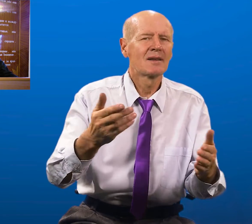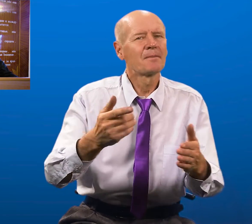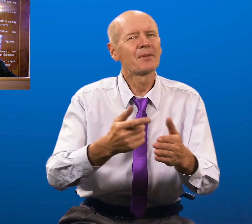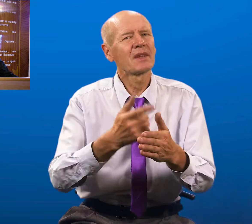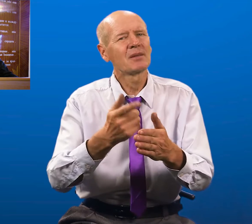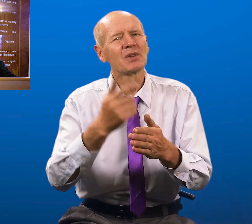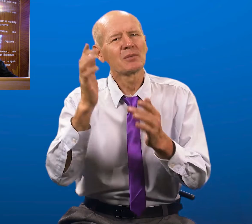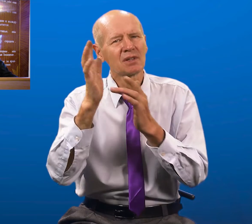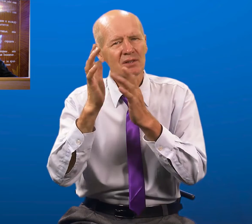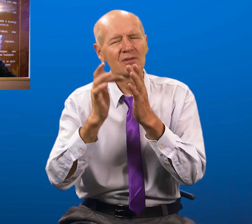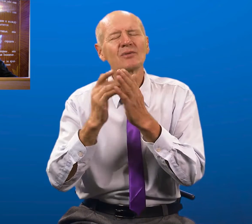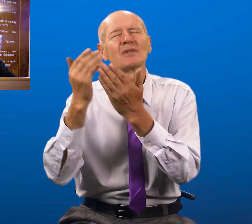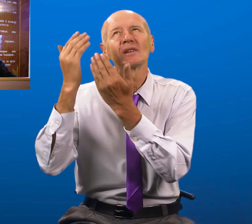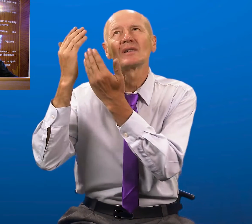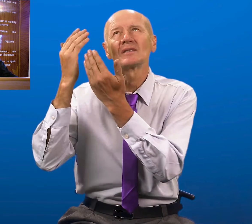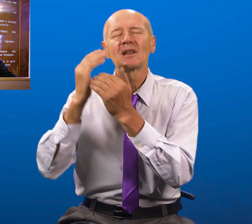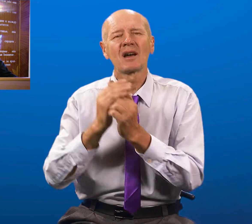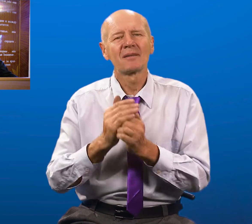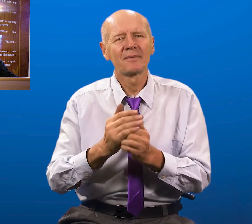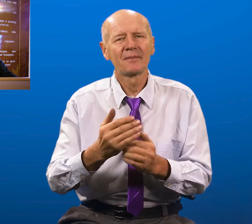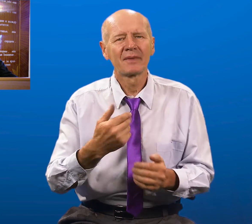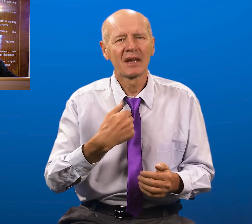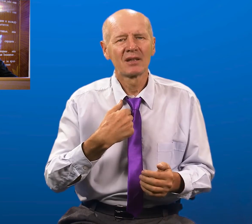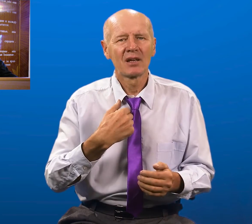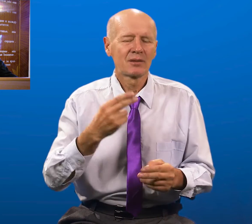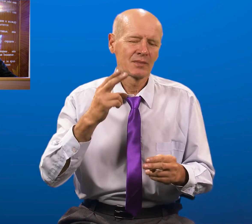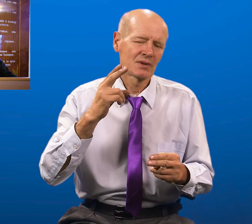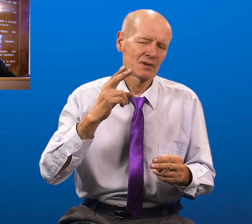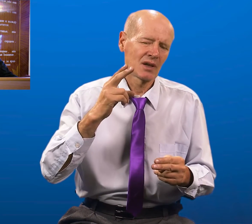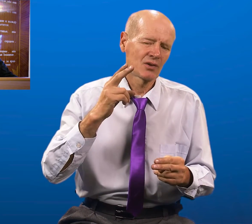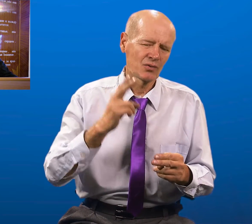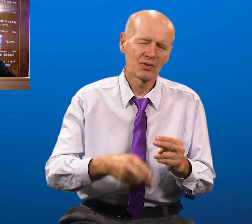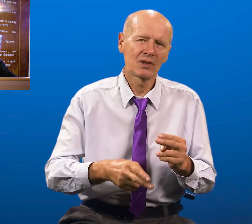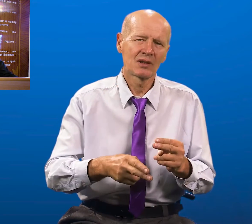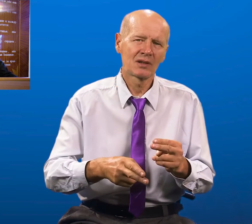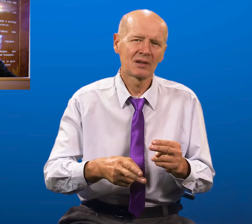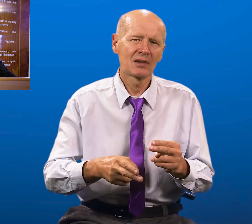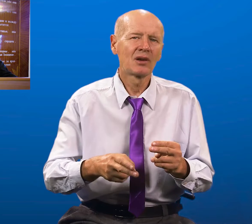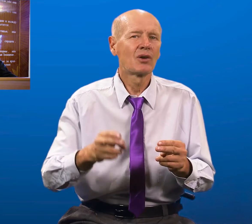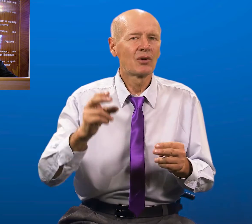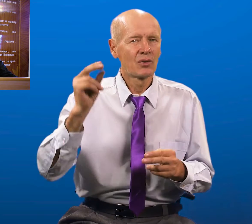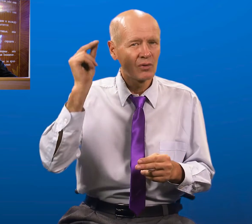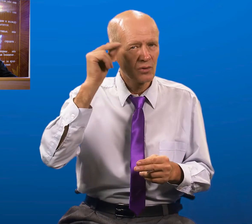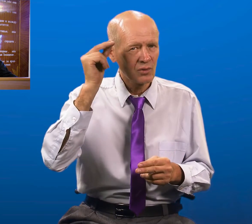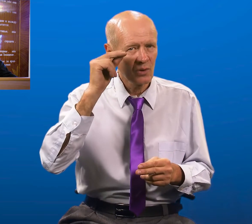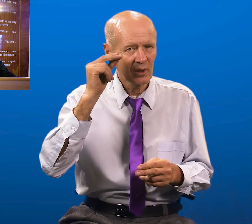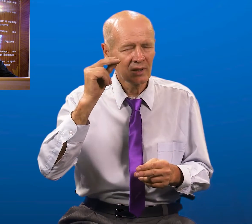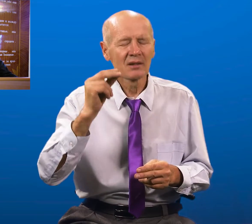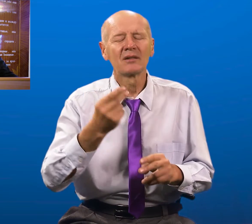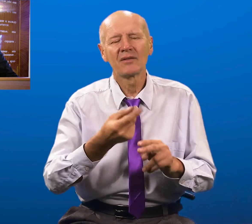и Спасителя Иисуса Христа на нашем заключительном уроке по изучению Библии в этом